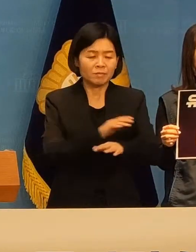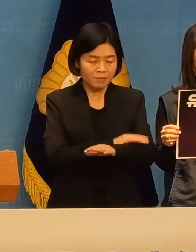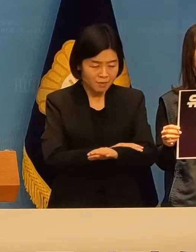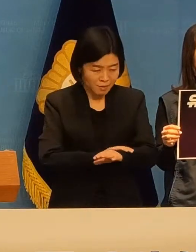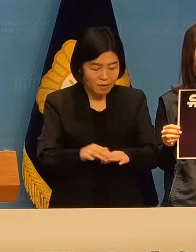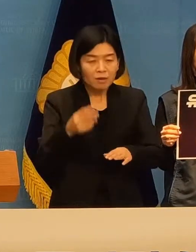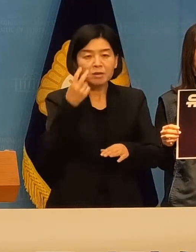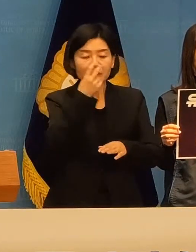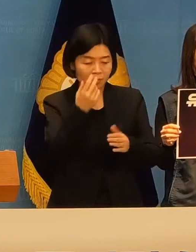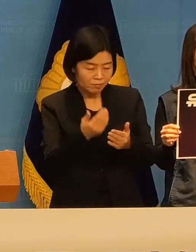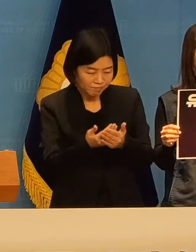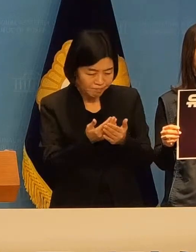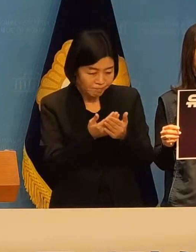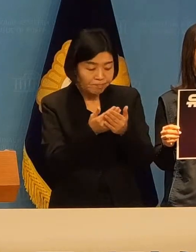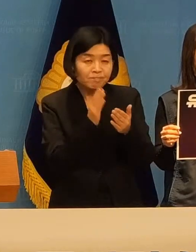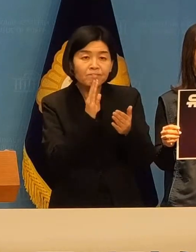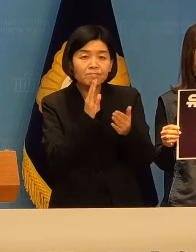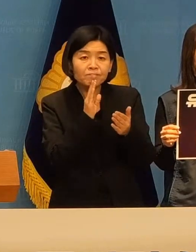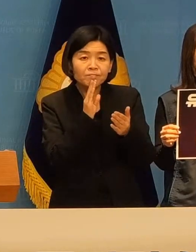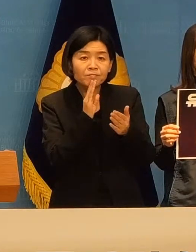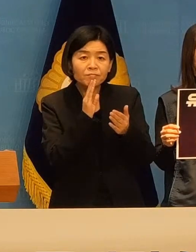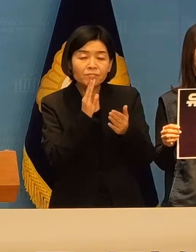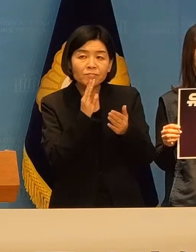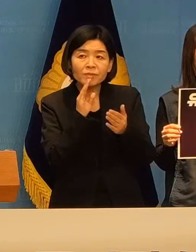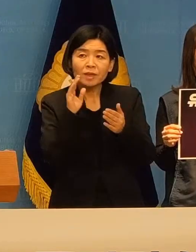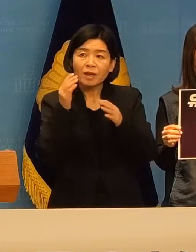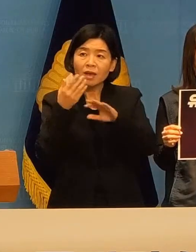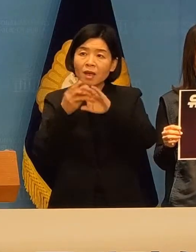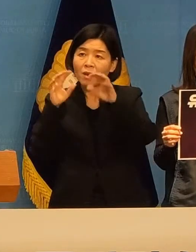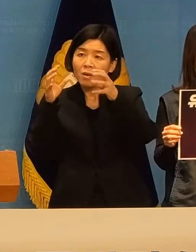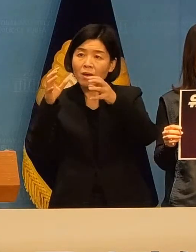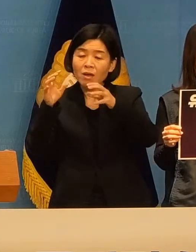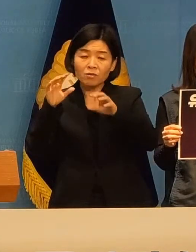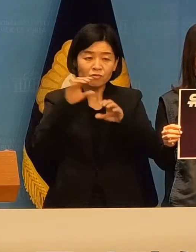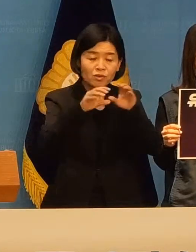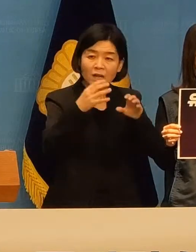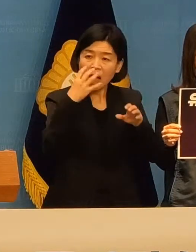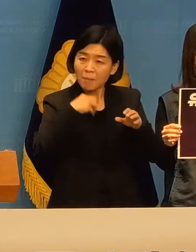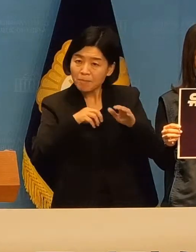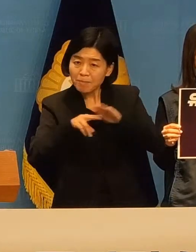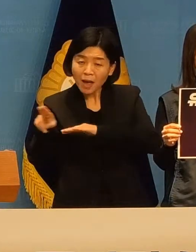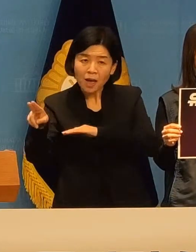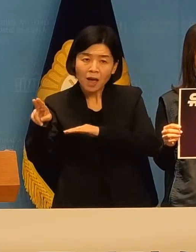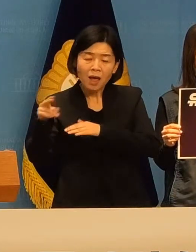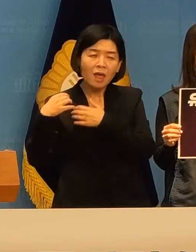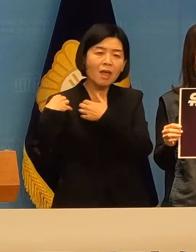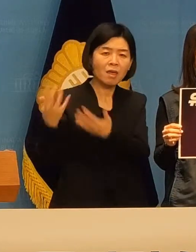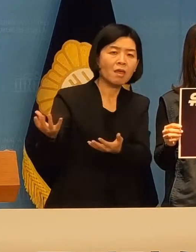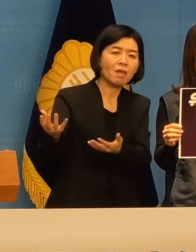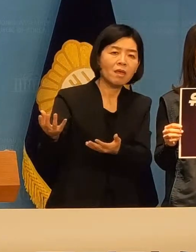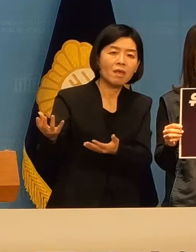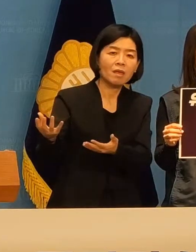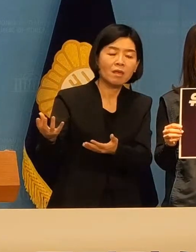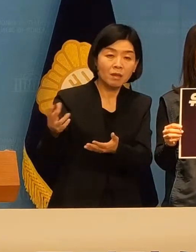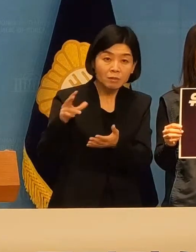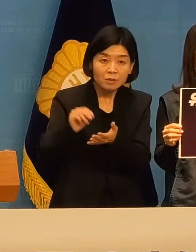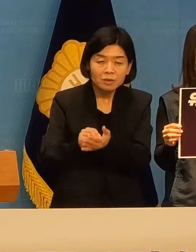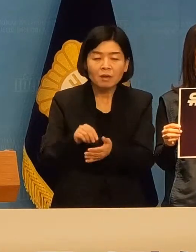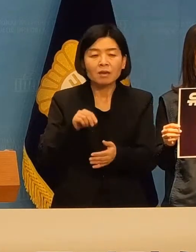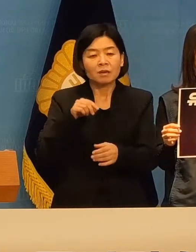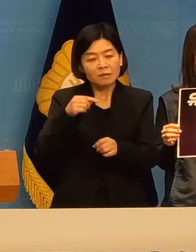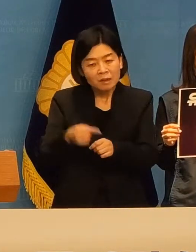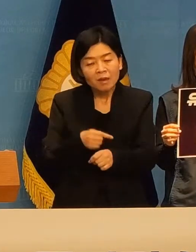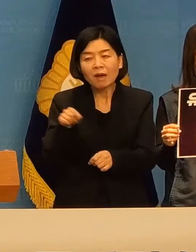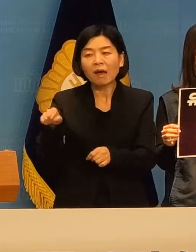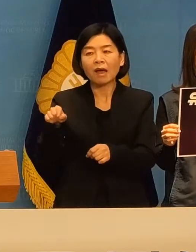대신 투기자본에 의해 약탈당하는 상황을 방치하였습니다. 이로 인해 투기자본은 손쉽게